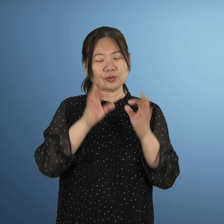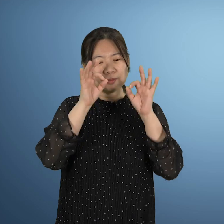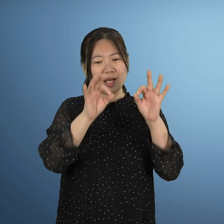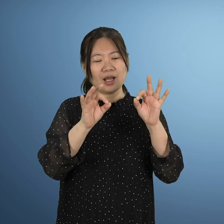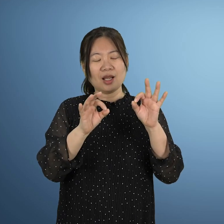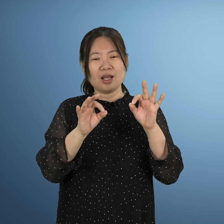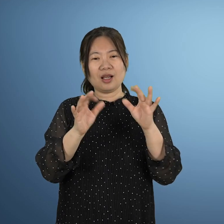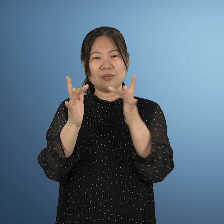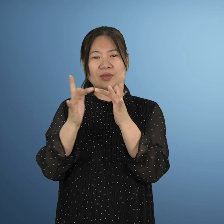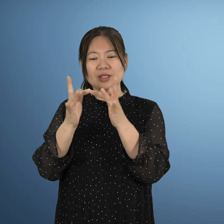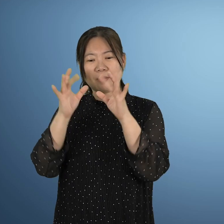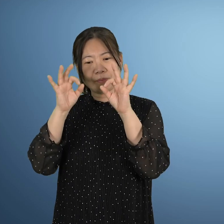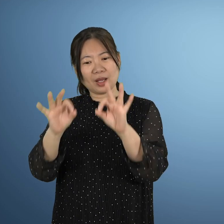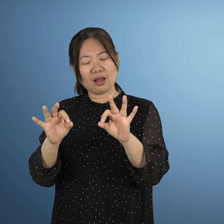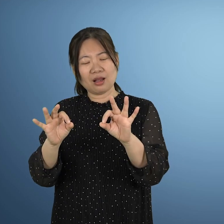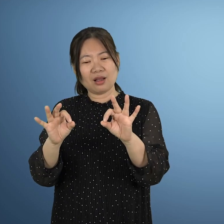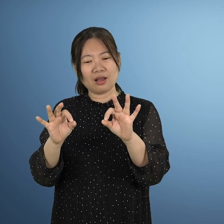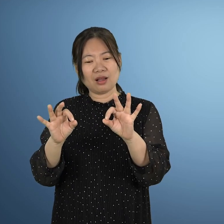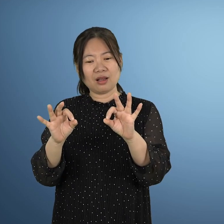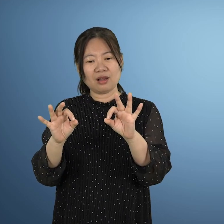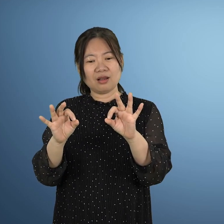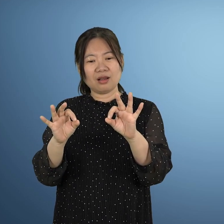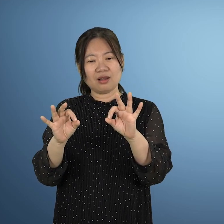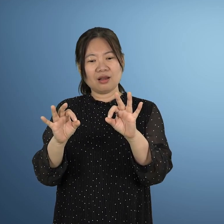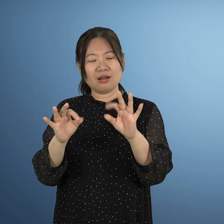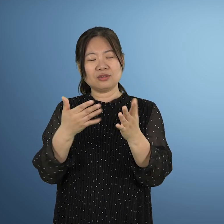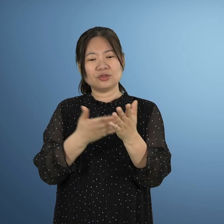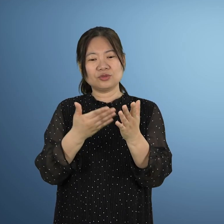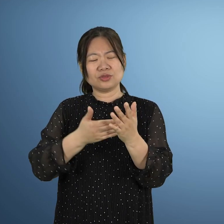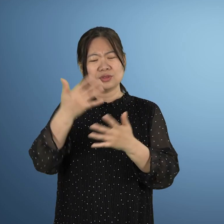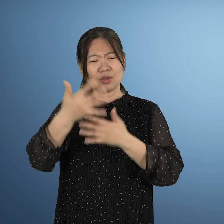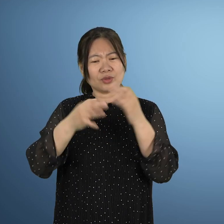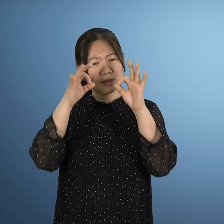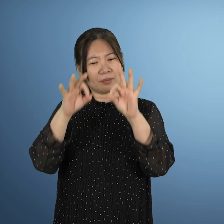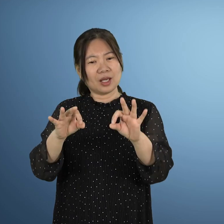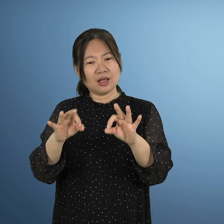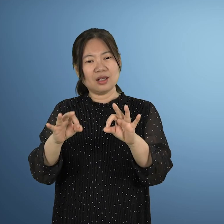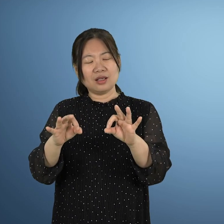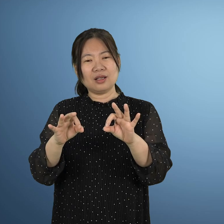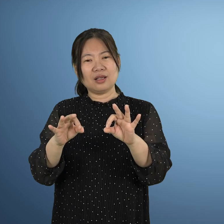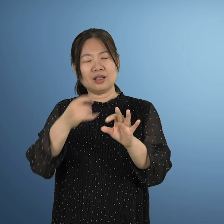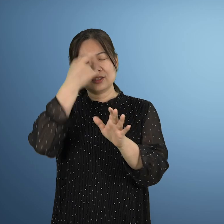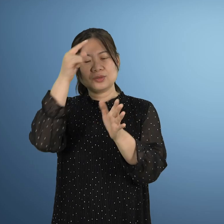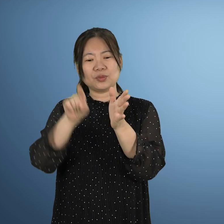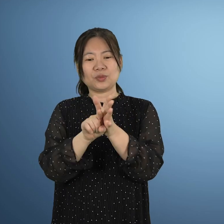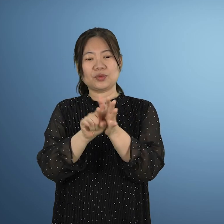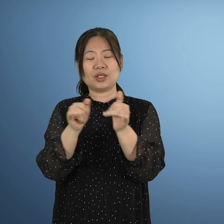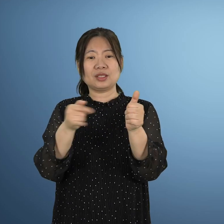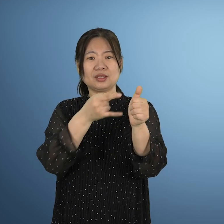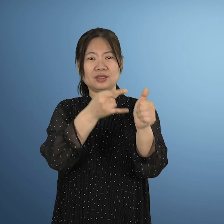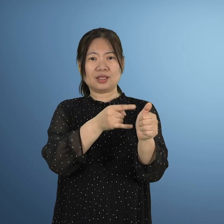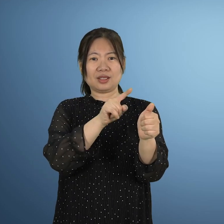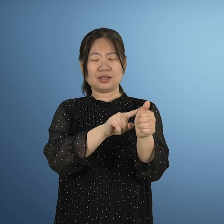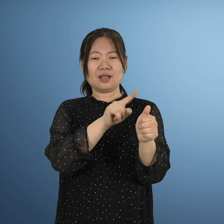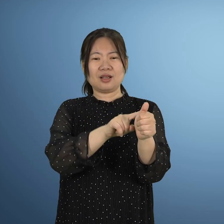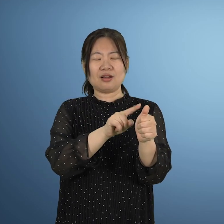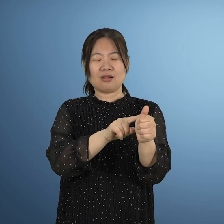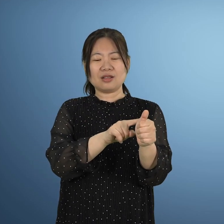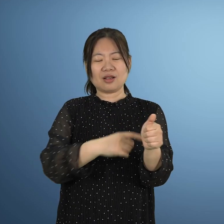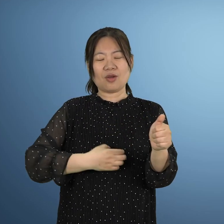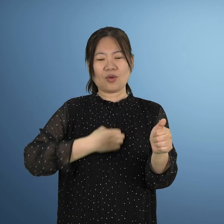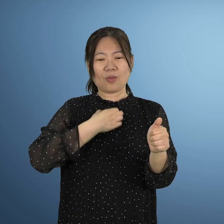사이트 또 뉴스 영상을 통해서 쏟아지는 이 기독교인들에 대한